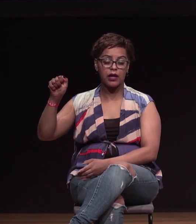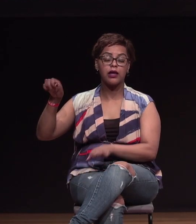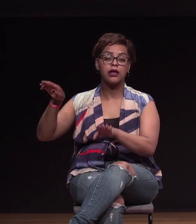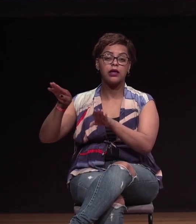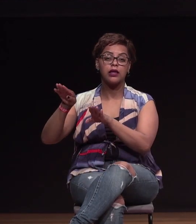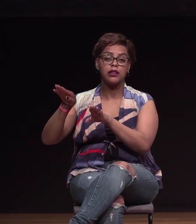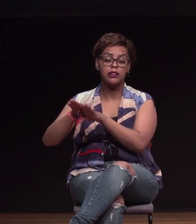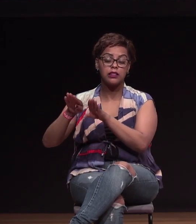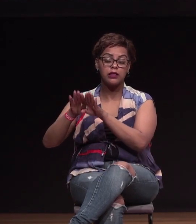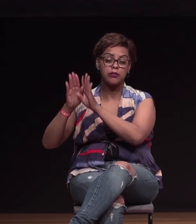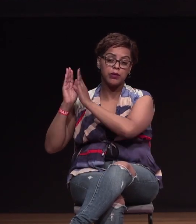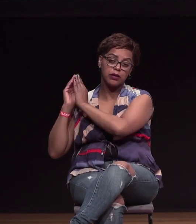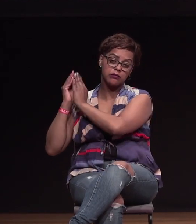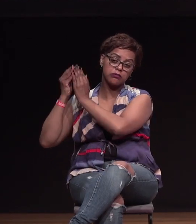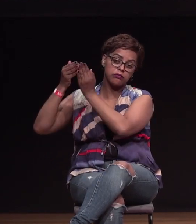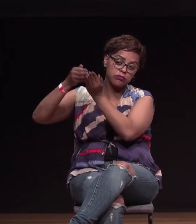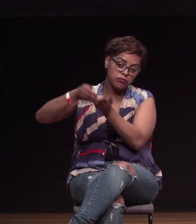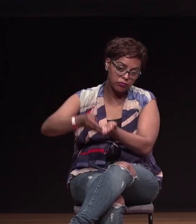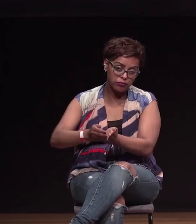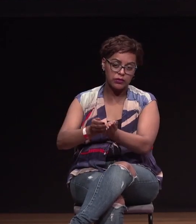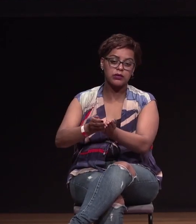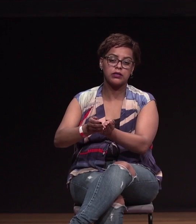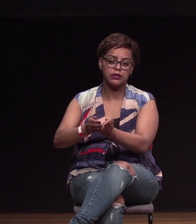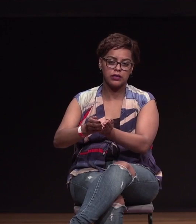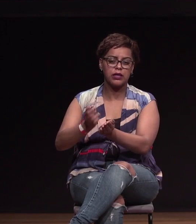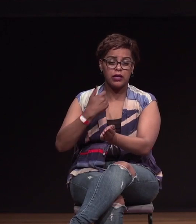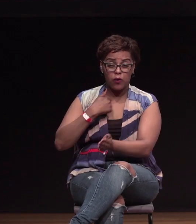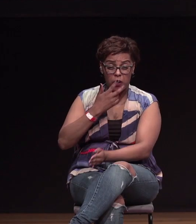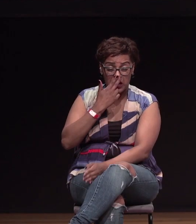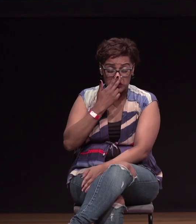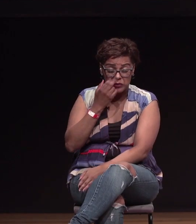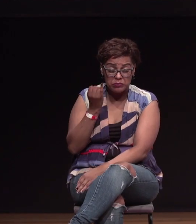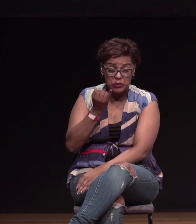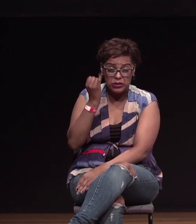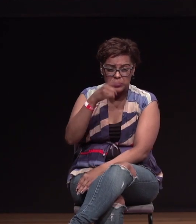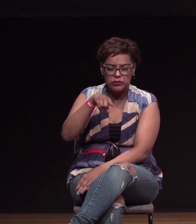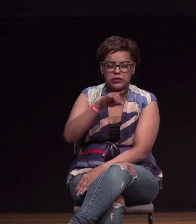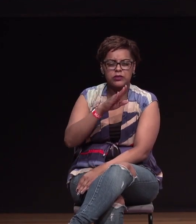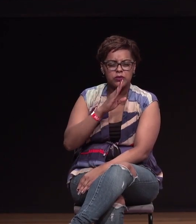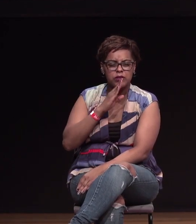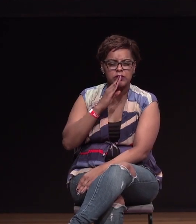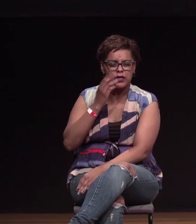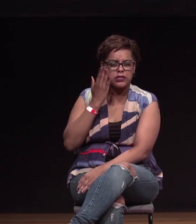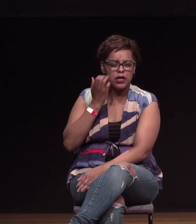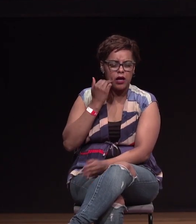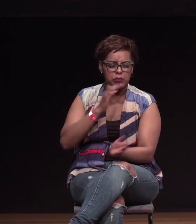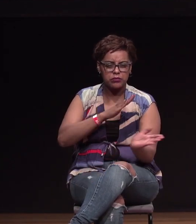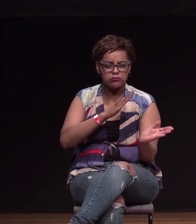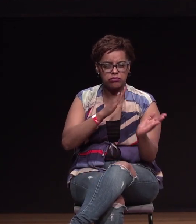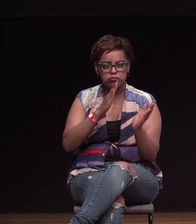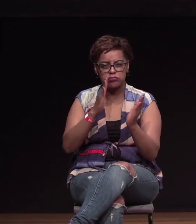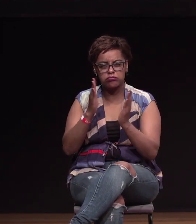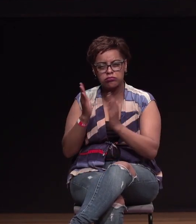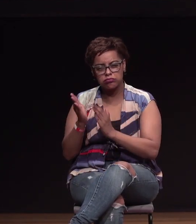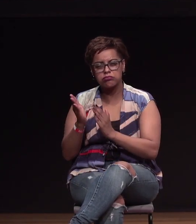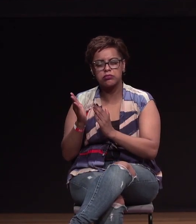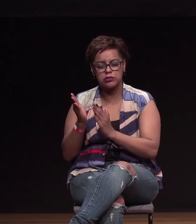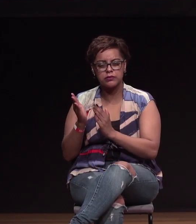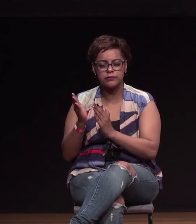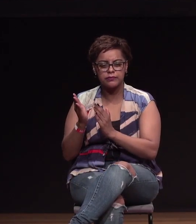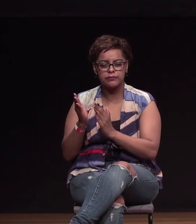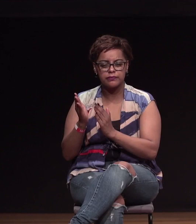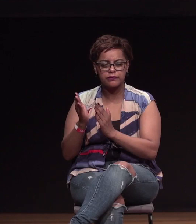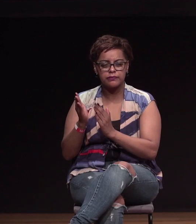né? Eu acho que vale a pena conhecer todo mundo, dar uma passada por todo mundo. Assim. Tem uma